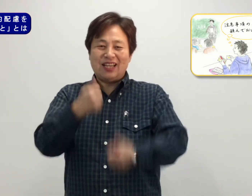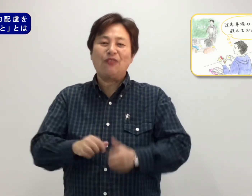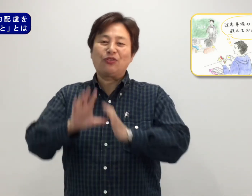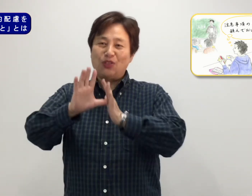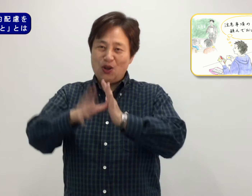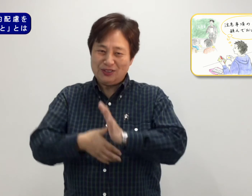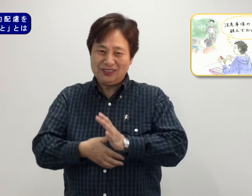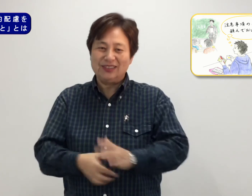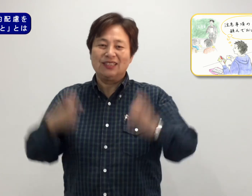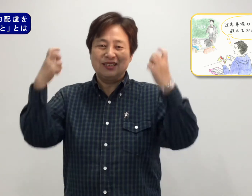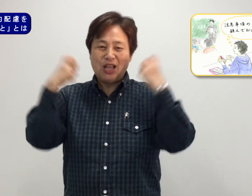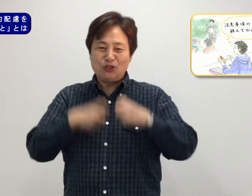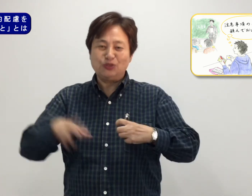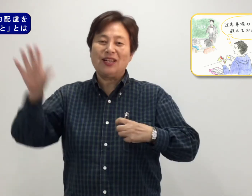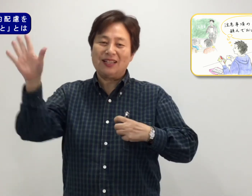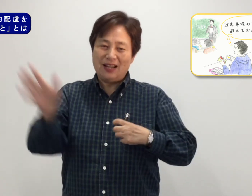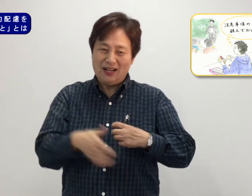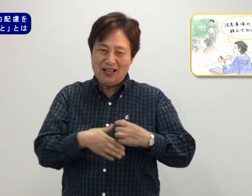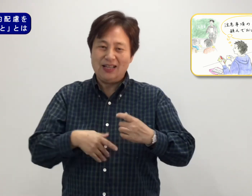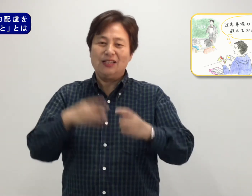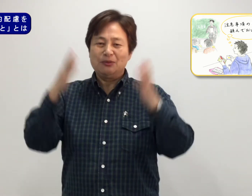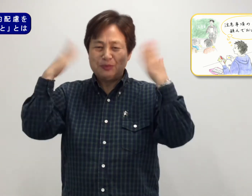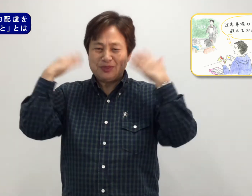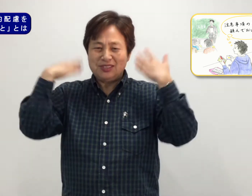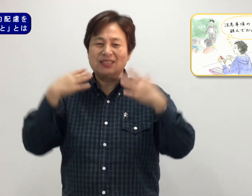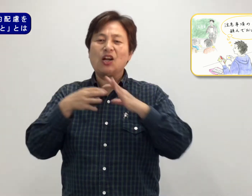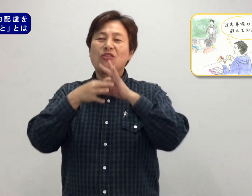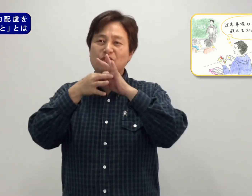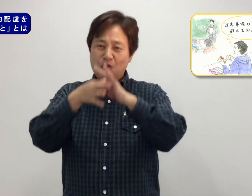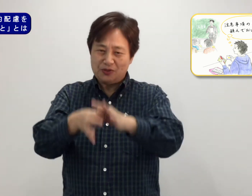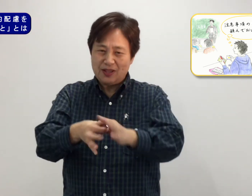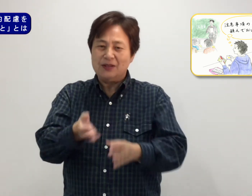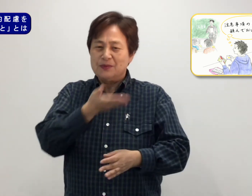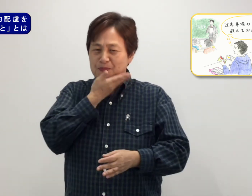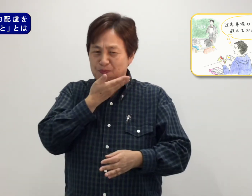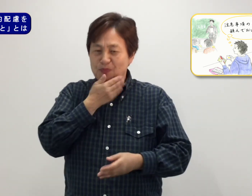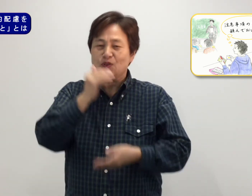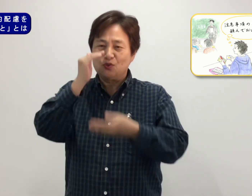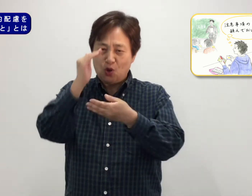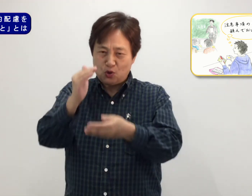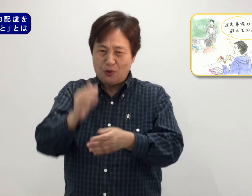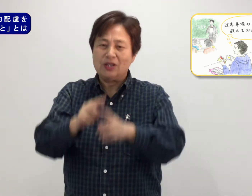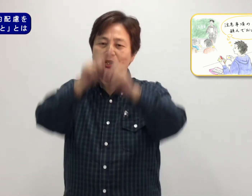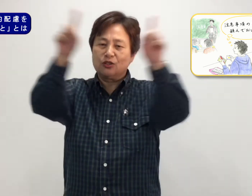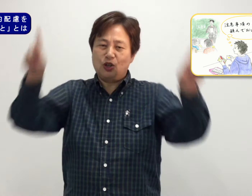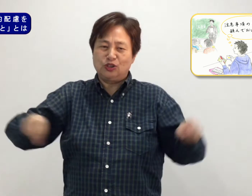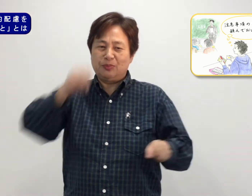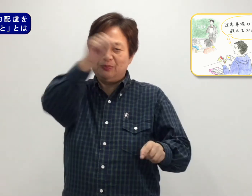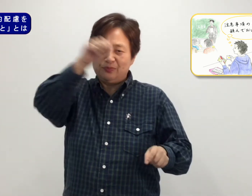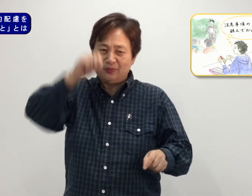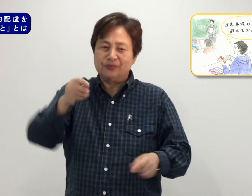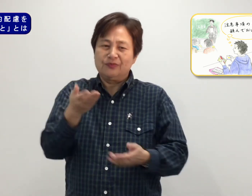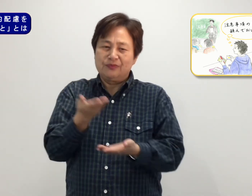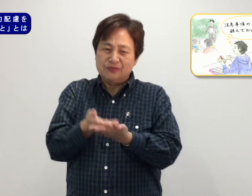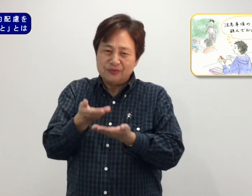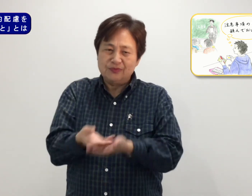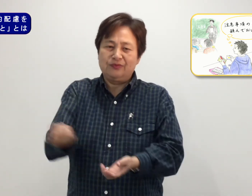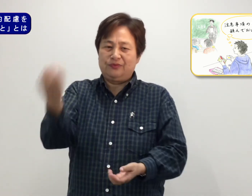時に学生から聴覚障害があるので注意事項は板書してほしいと